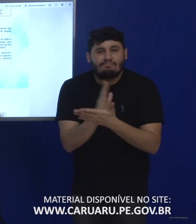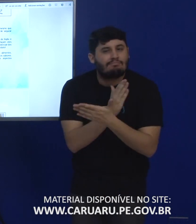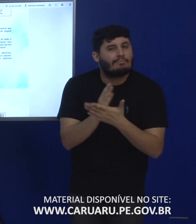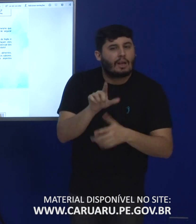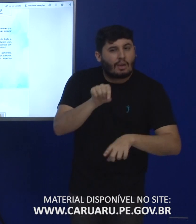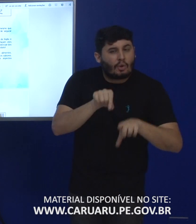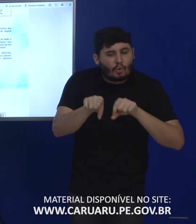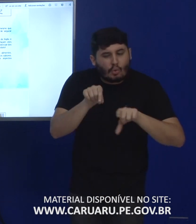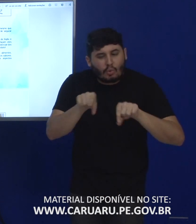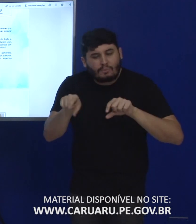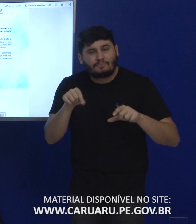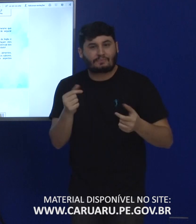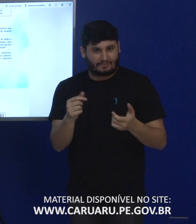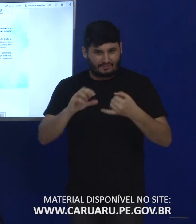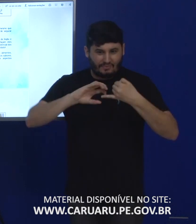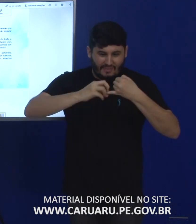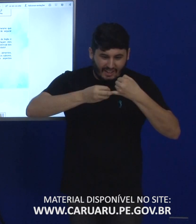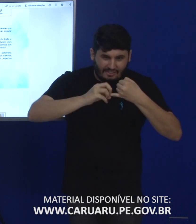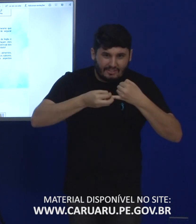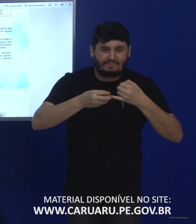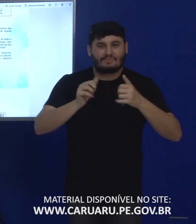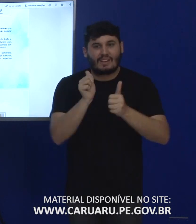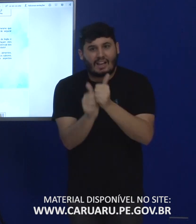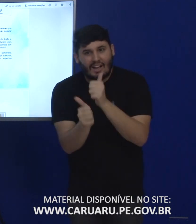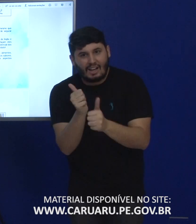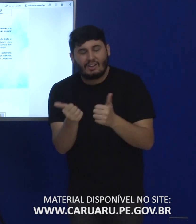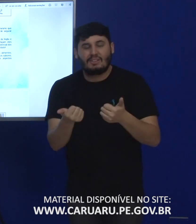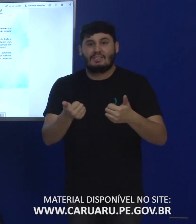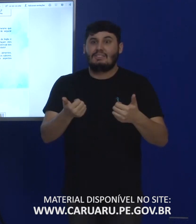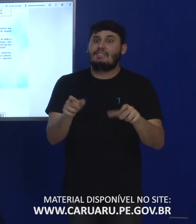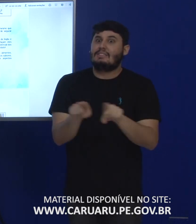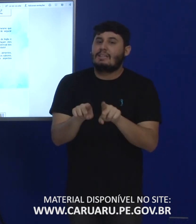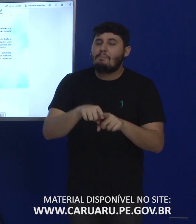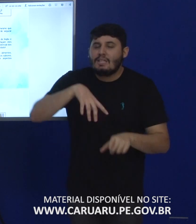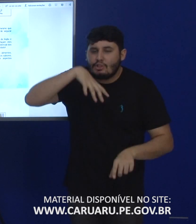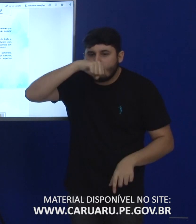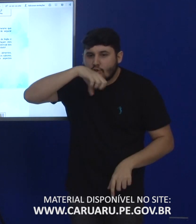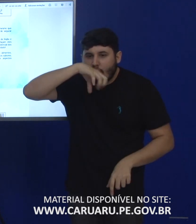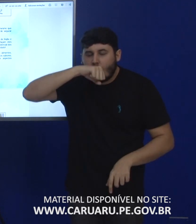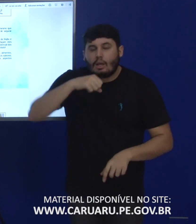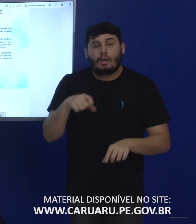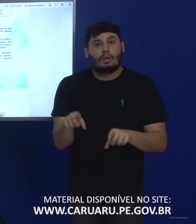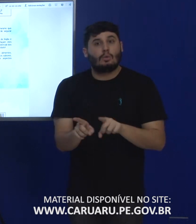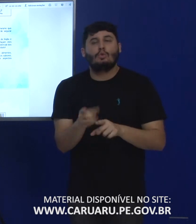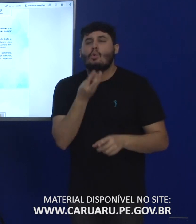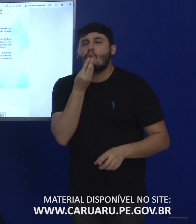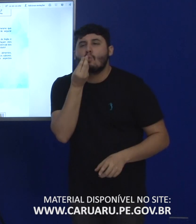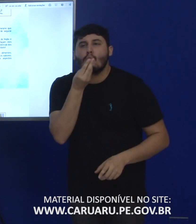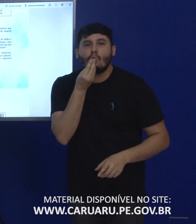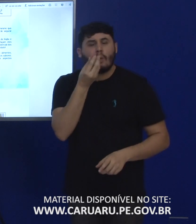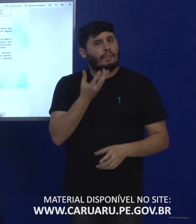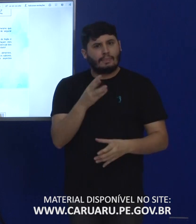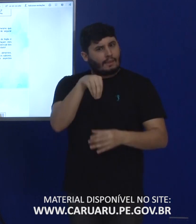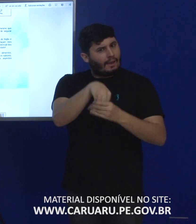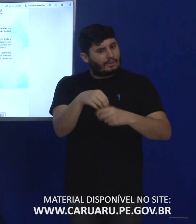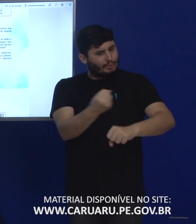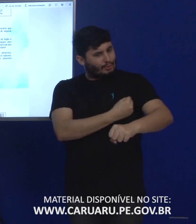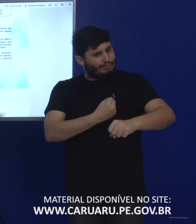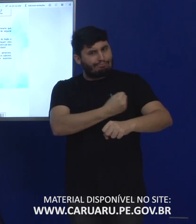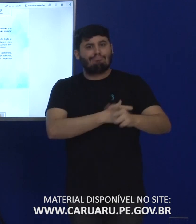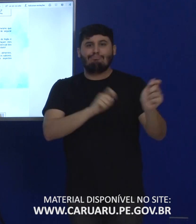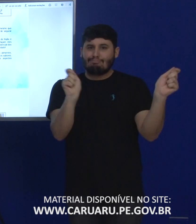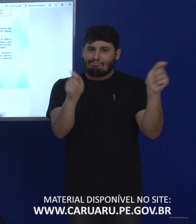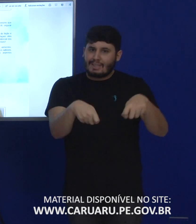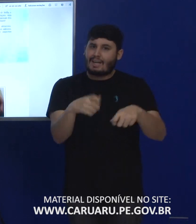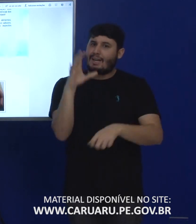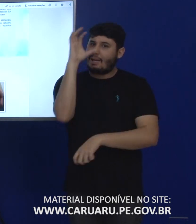cheiros, os sabores, tudo isso podem ser trazidos a partir de uma aprendizagem significativa na cozinha da nossa casa.